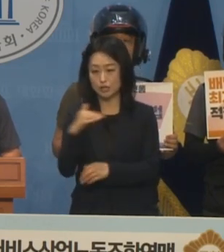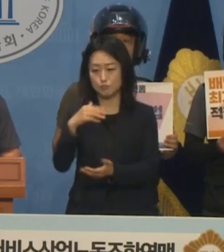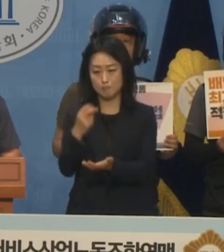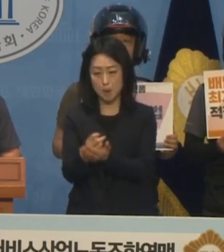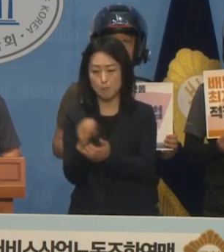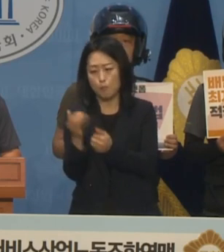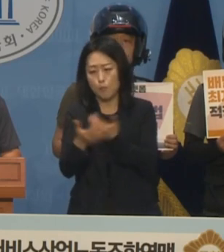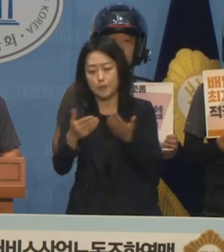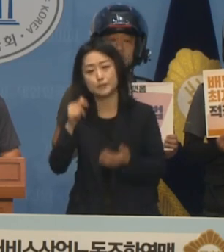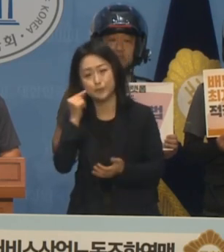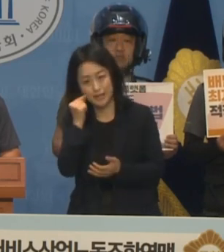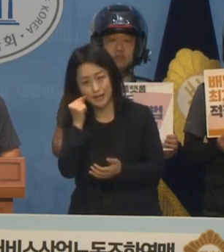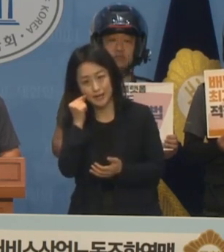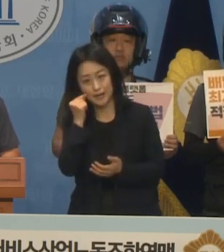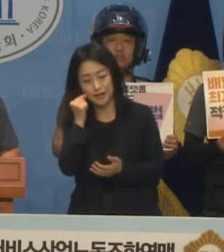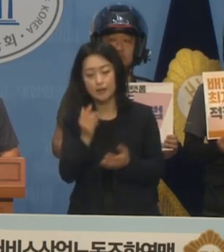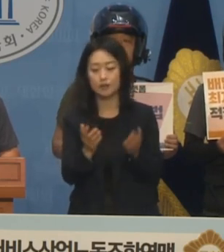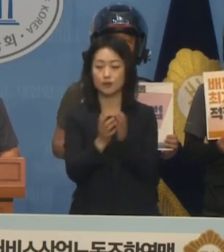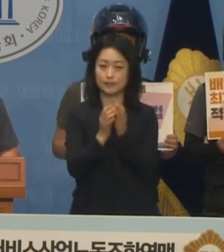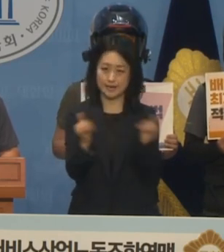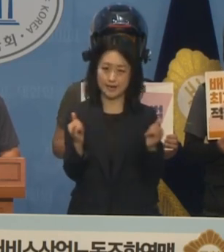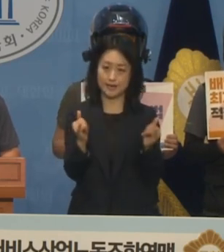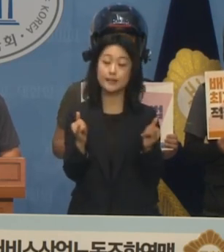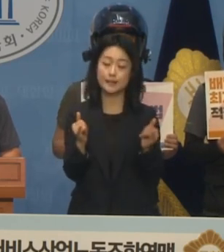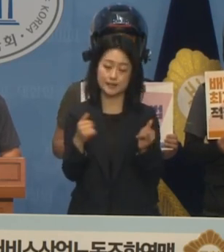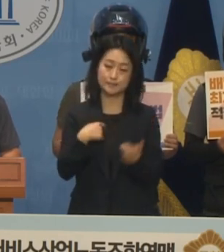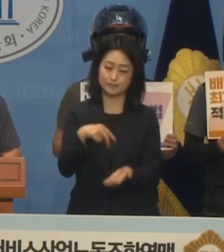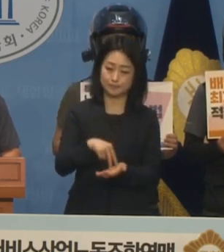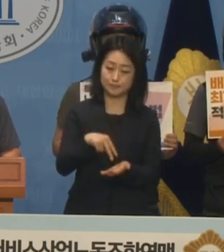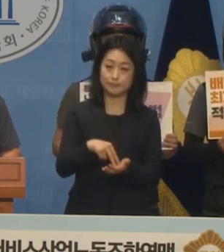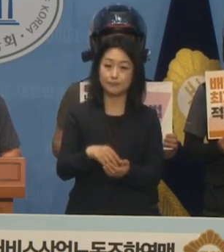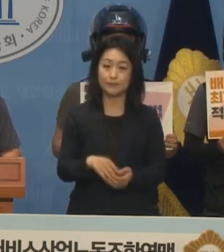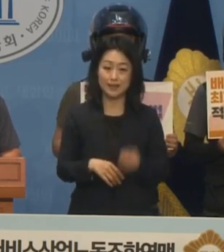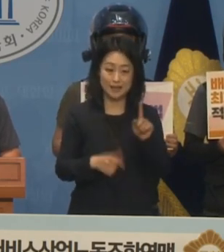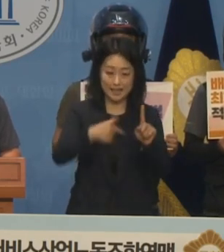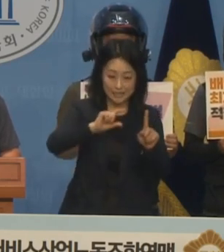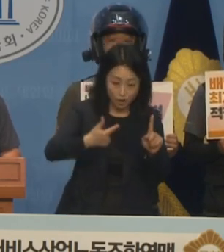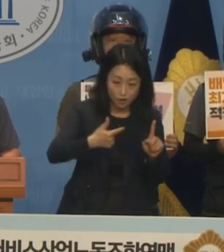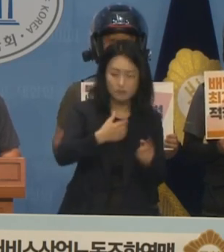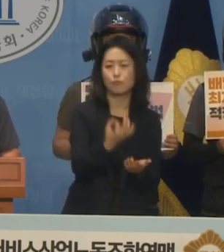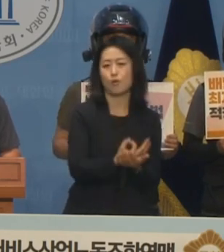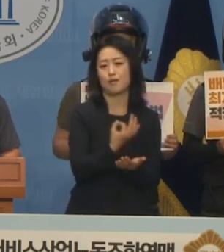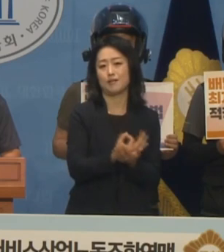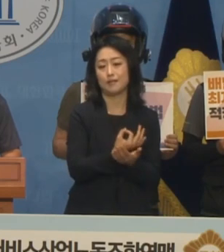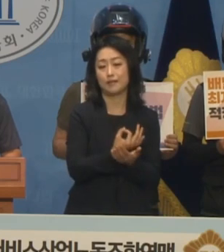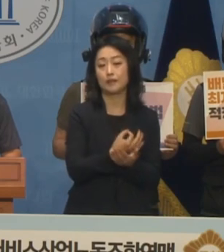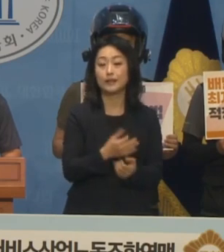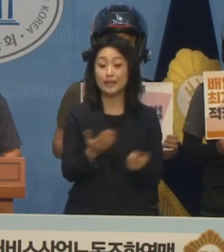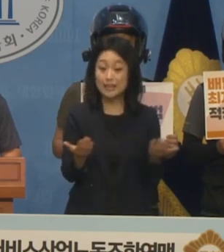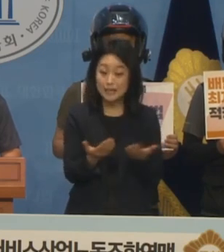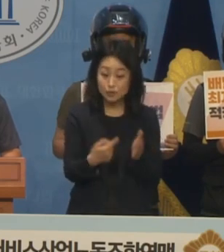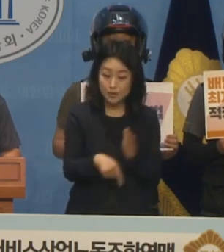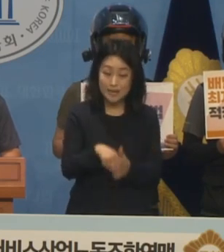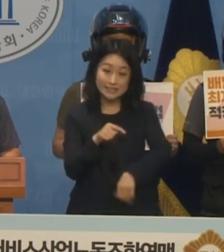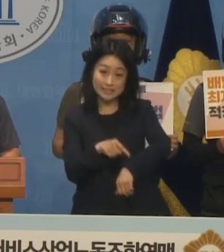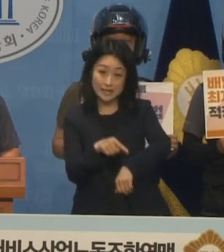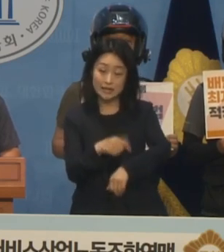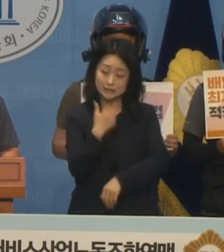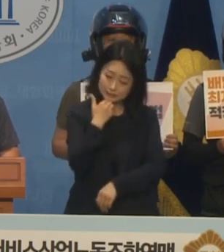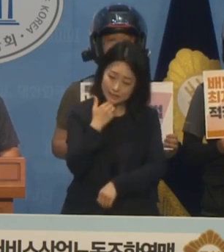특수고용 플랫폼 프리랜서 등 비임금 근로자가 최근에 급격히 늘고 있습니다. 불안정한 수입, 불안정한